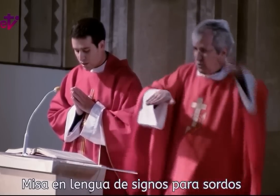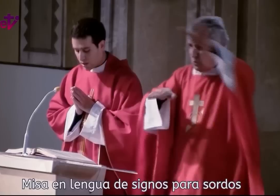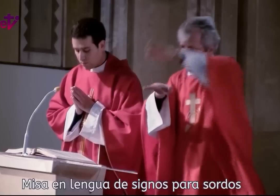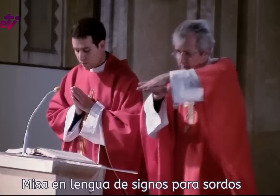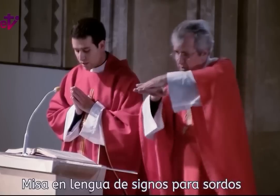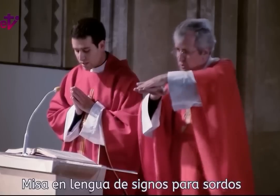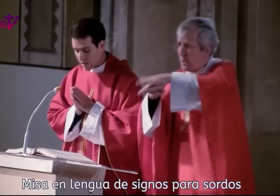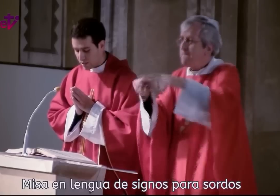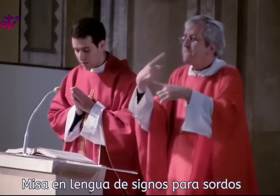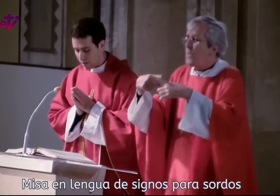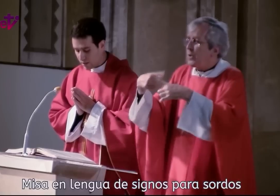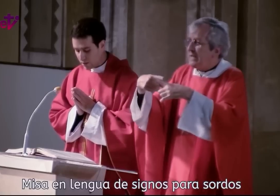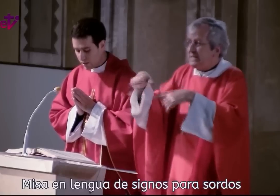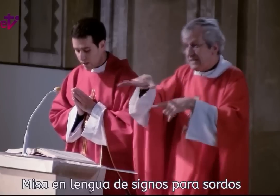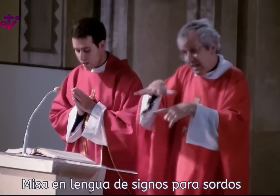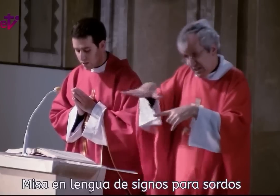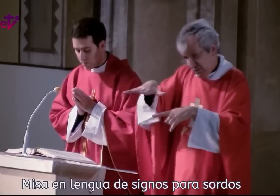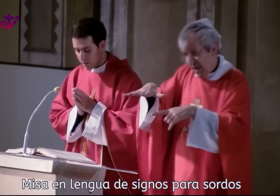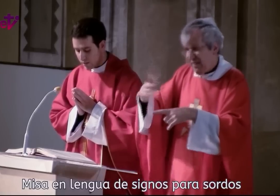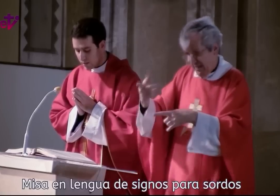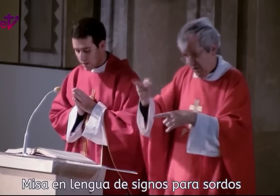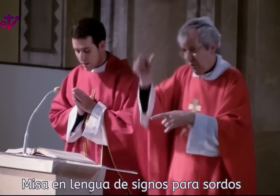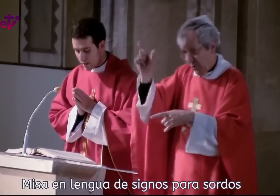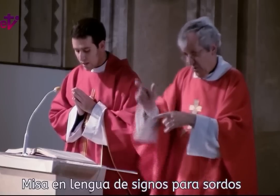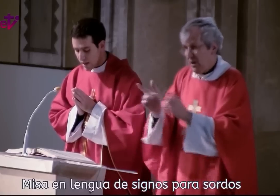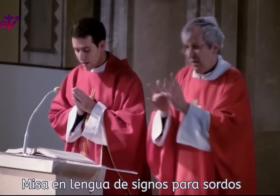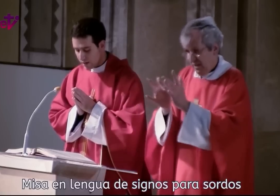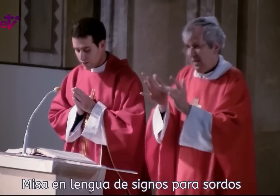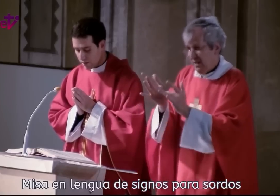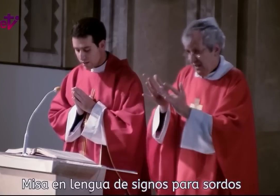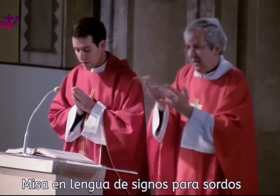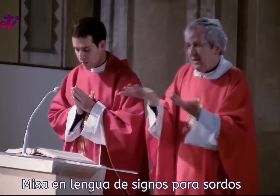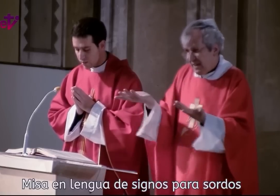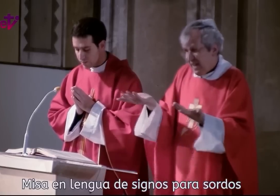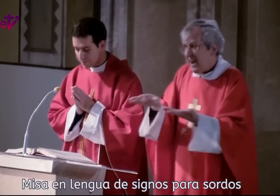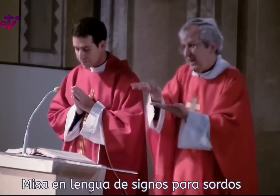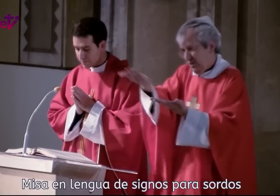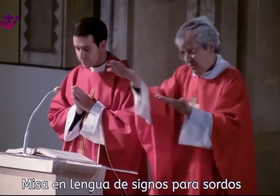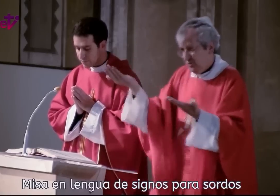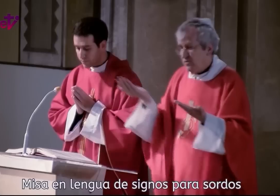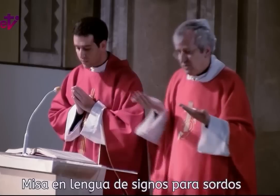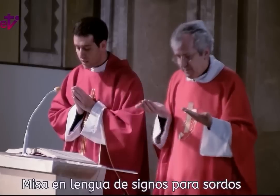cubridnos, porque si esto hacen con el leño verde, ¿qué harán con el seco?».